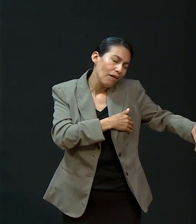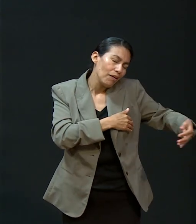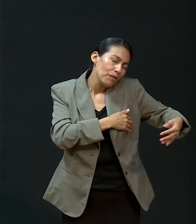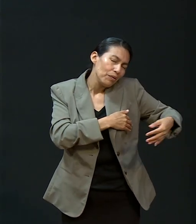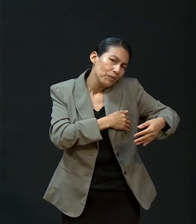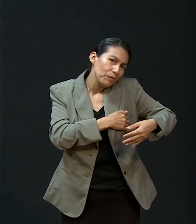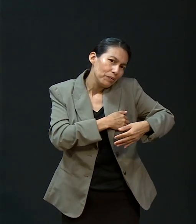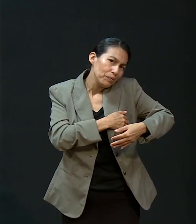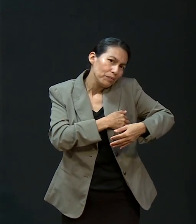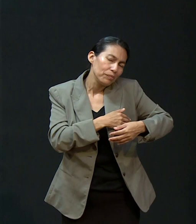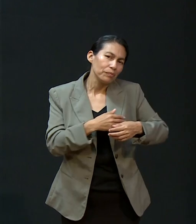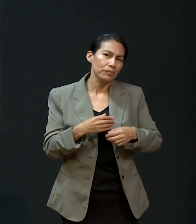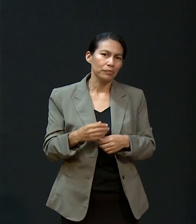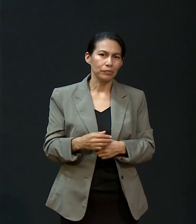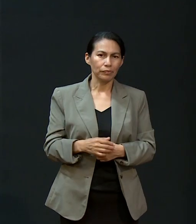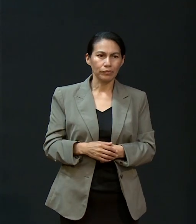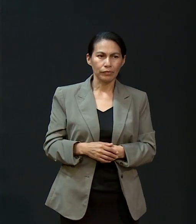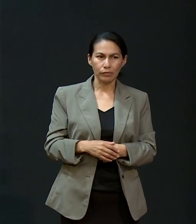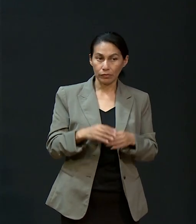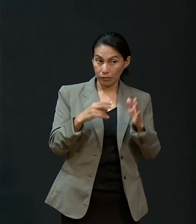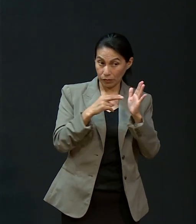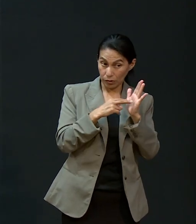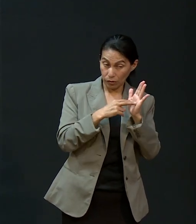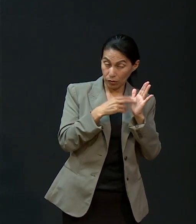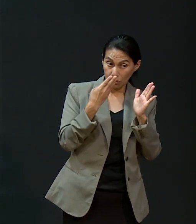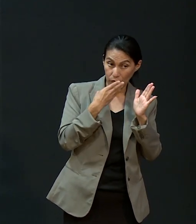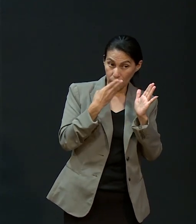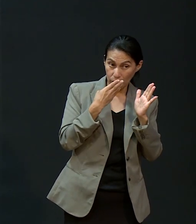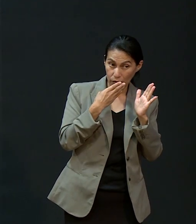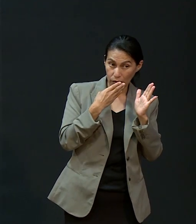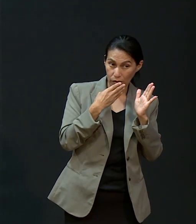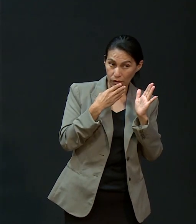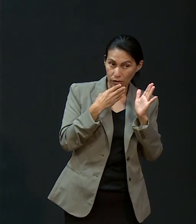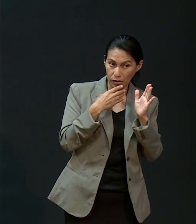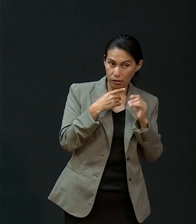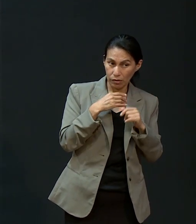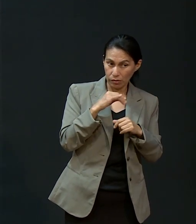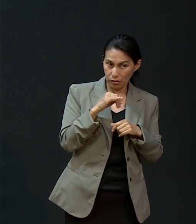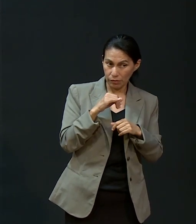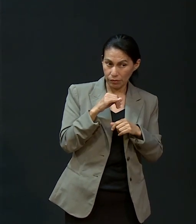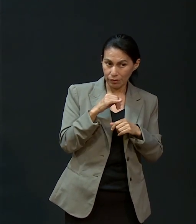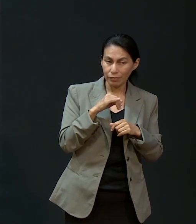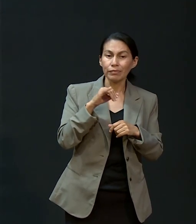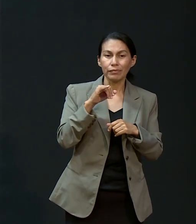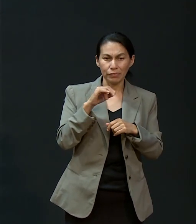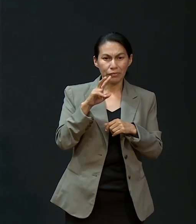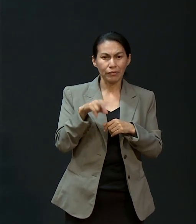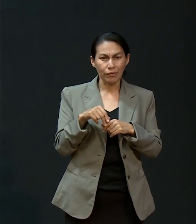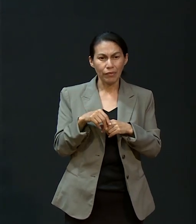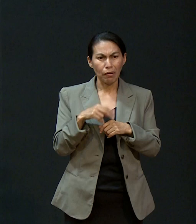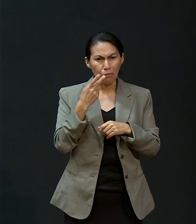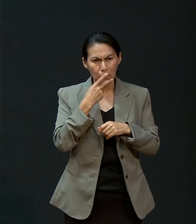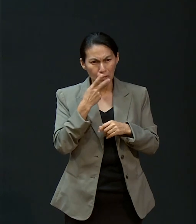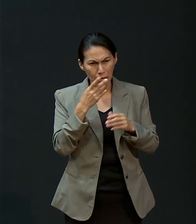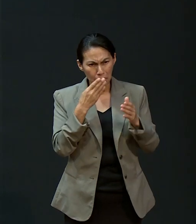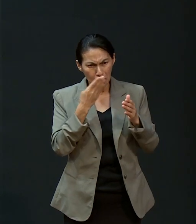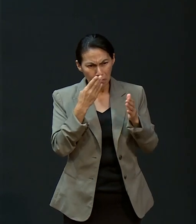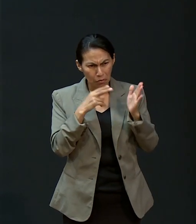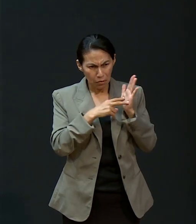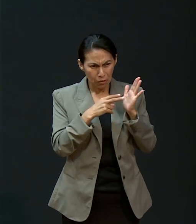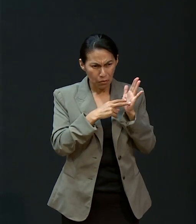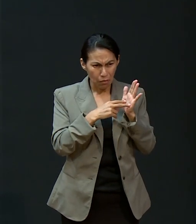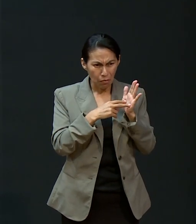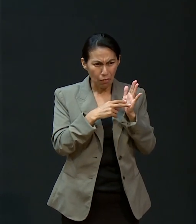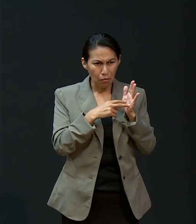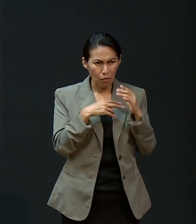acogiendo. O sea, es respecto a un versículo de la vida, Bajo sus alas, seguro refugio.